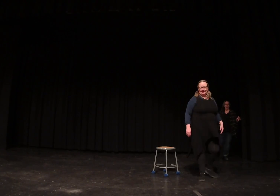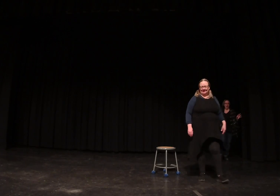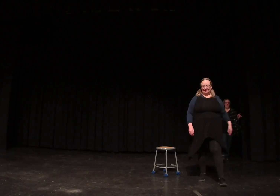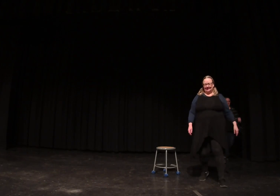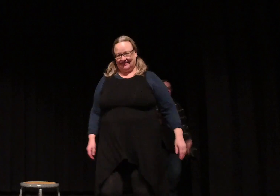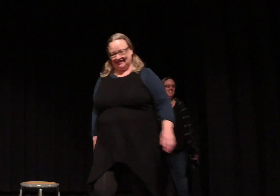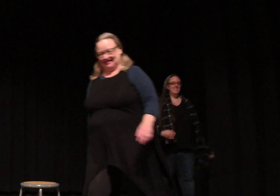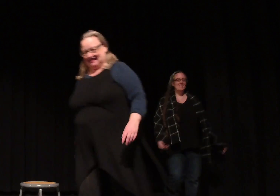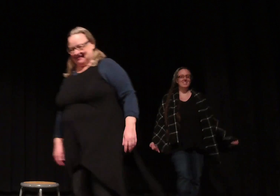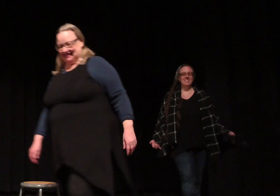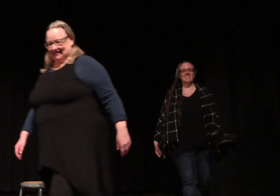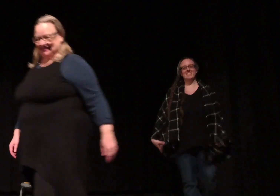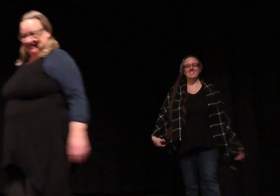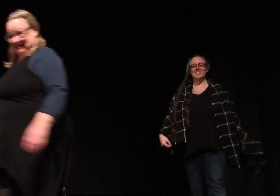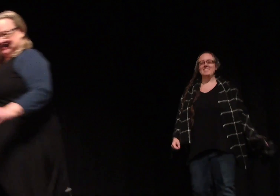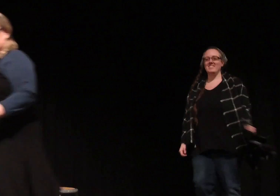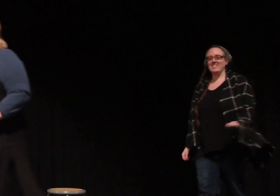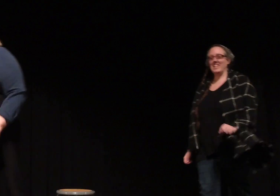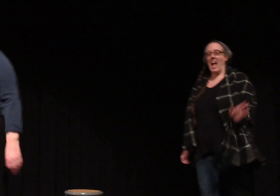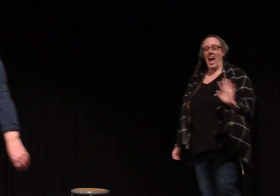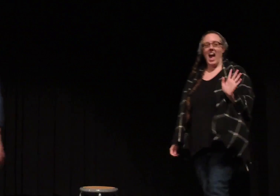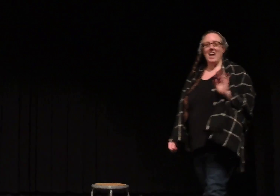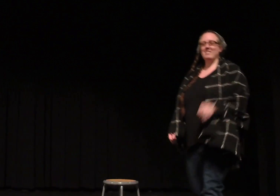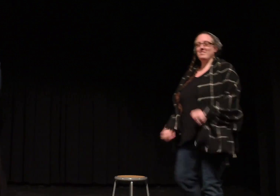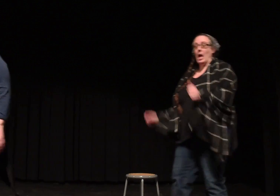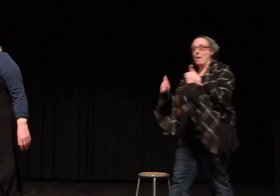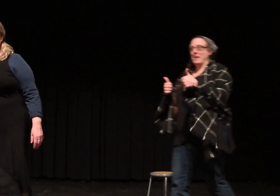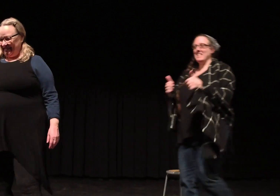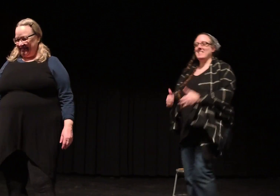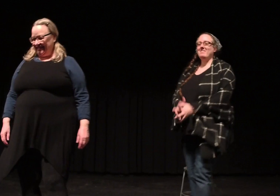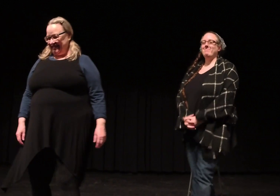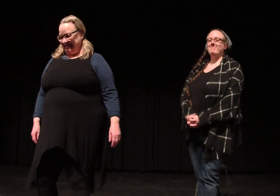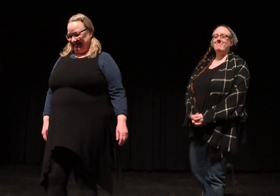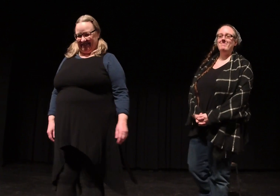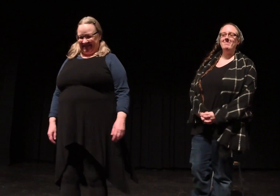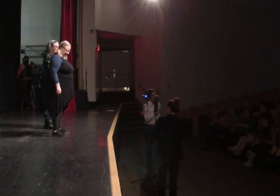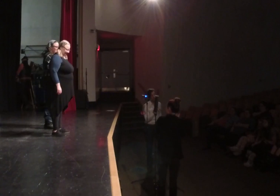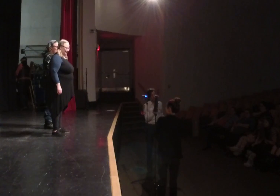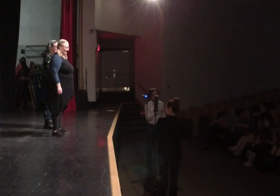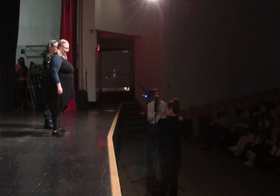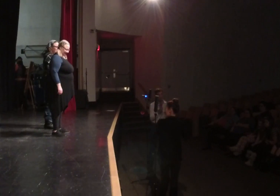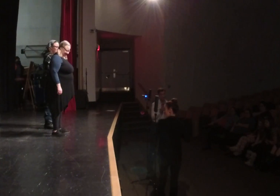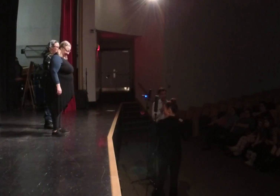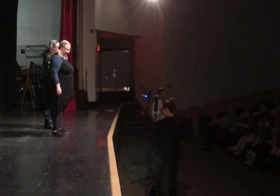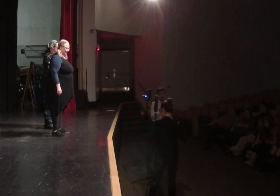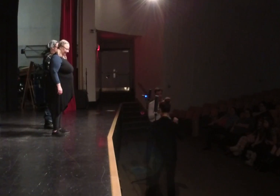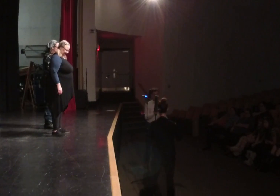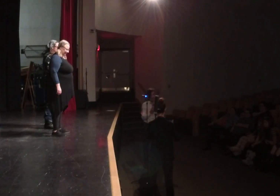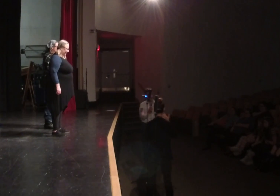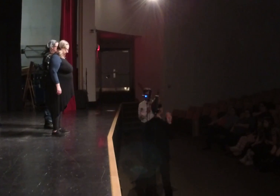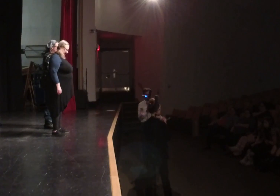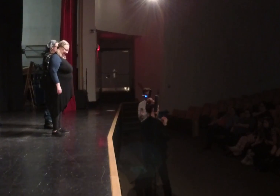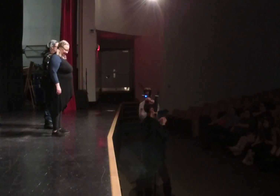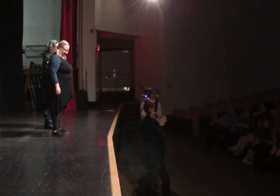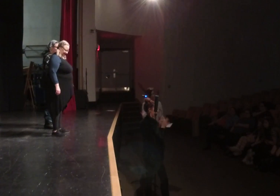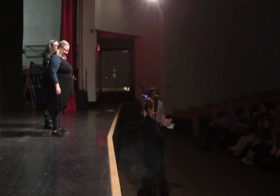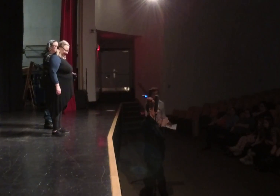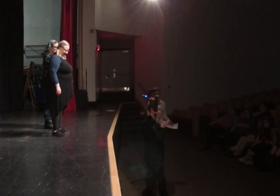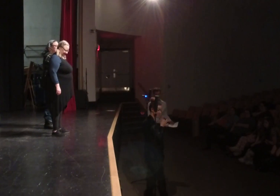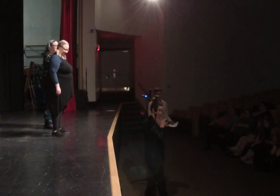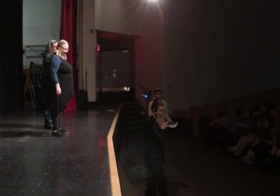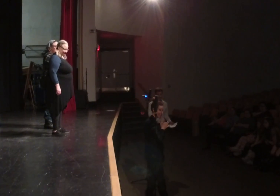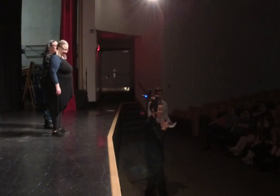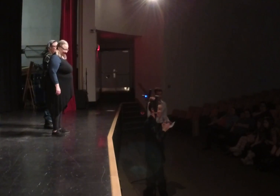vous deux. Merci d'être avec nous ce soir puis d'avoir partagé cette belle expérience. Merci aussi à nos interprètes qui ont